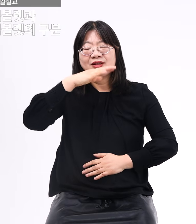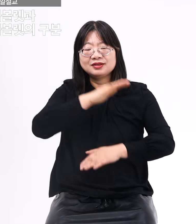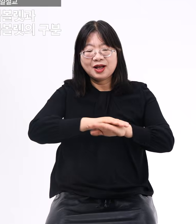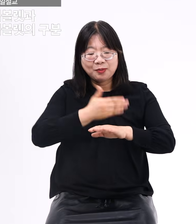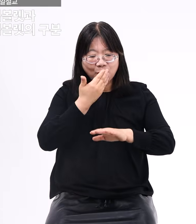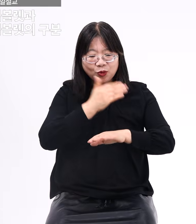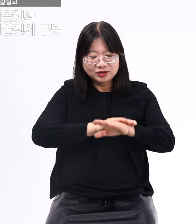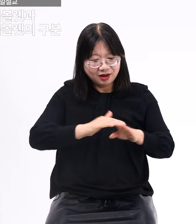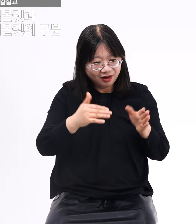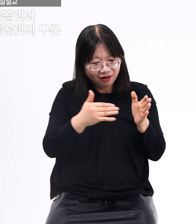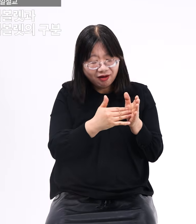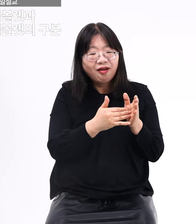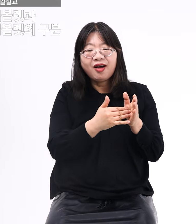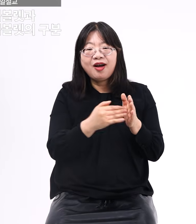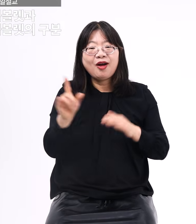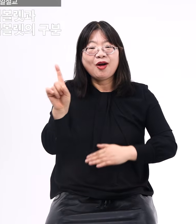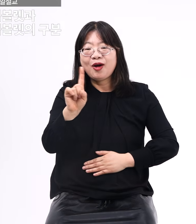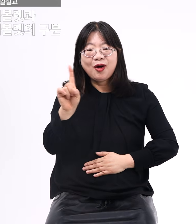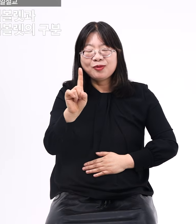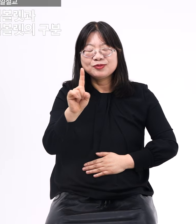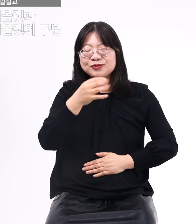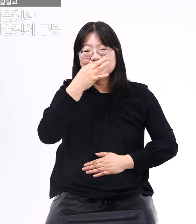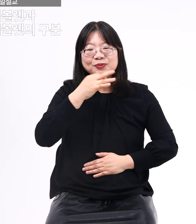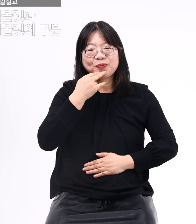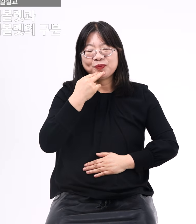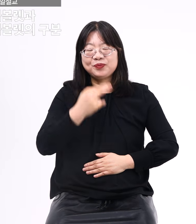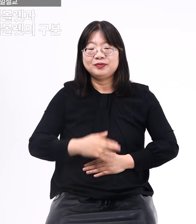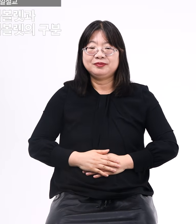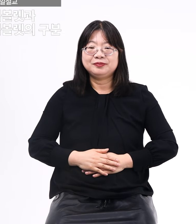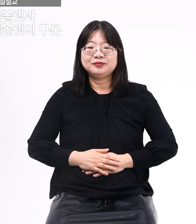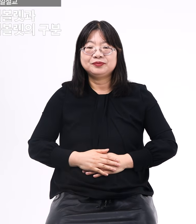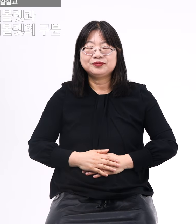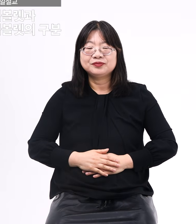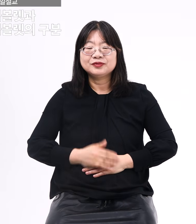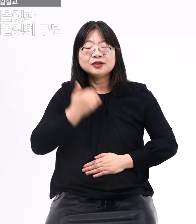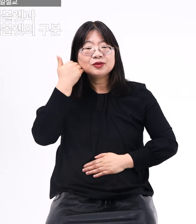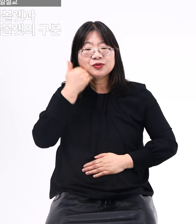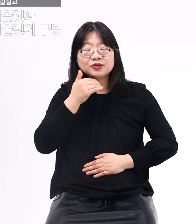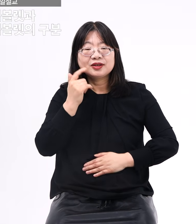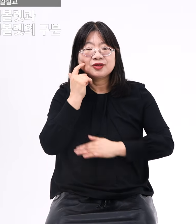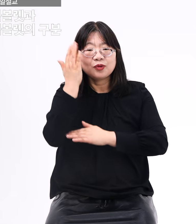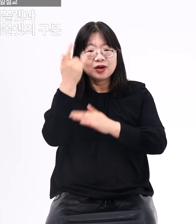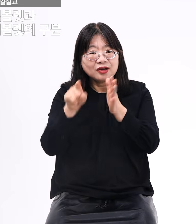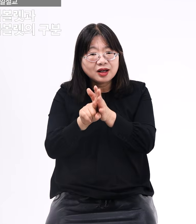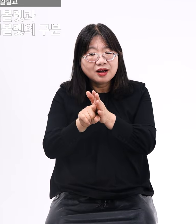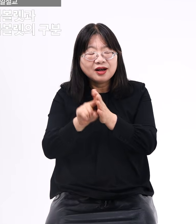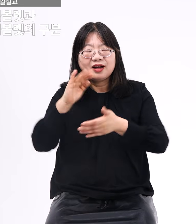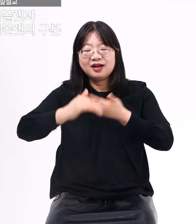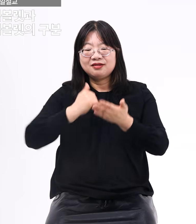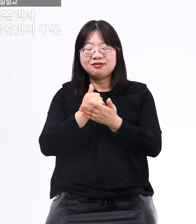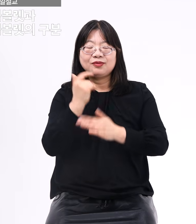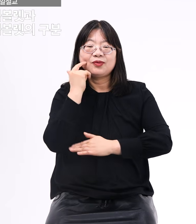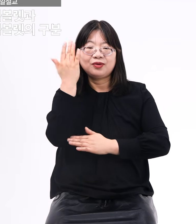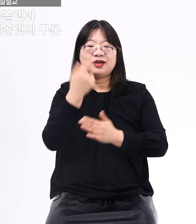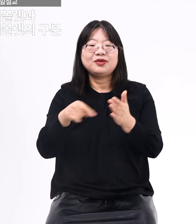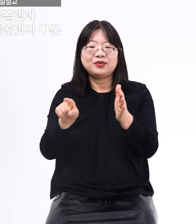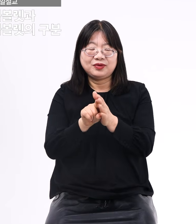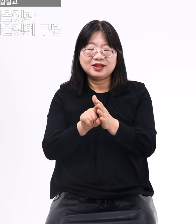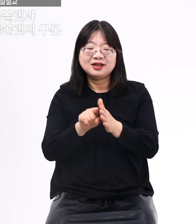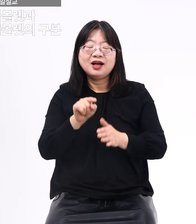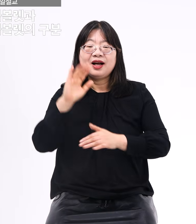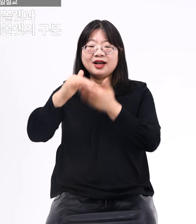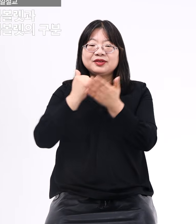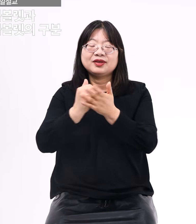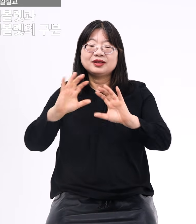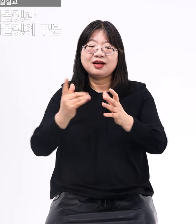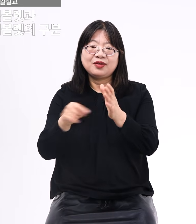먹고 잘 사는 것 외에는 아무것도 아니에요. 누구의 영광을 위해서? 하나님의 영광을 위해서, 그의